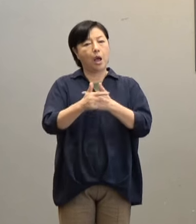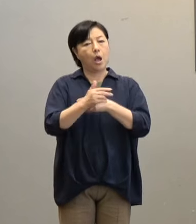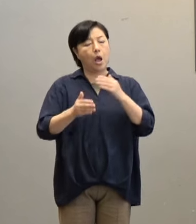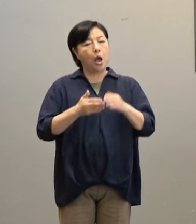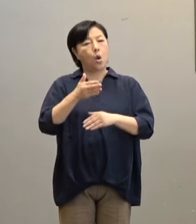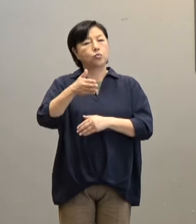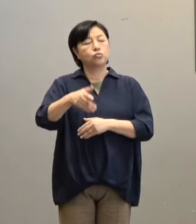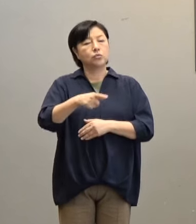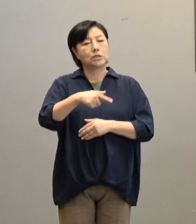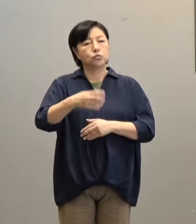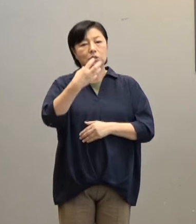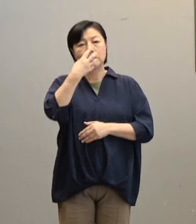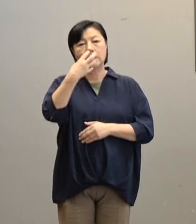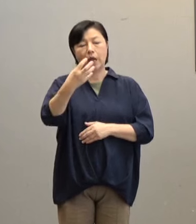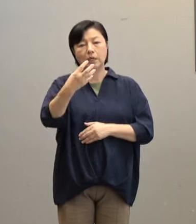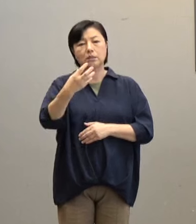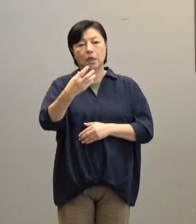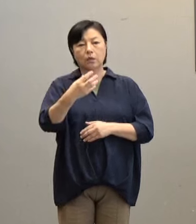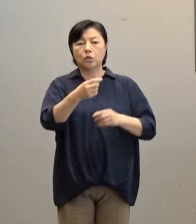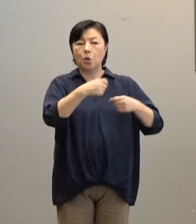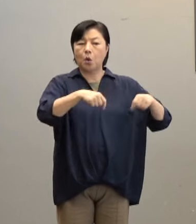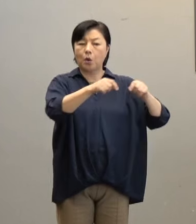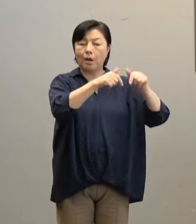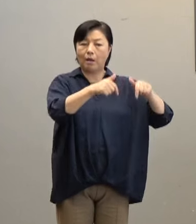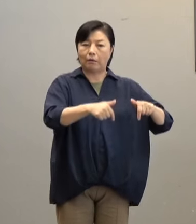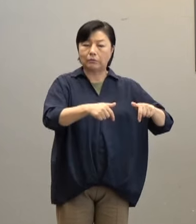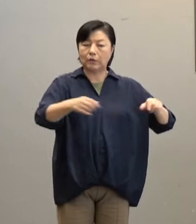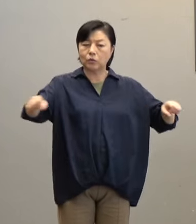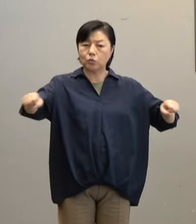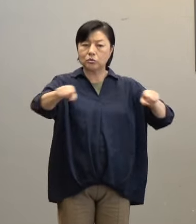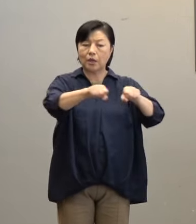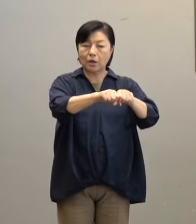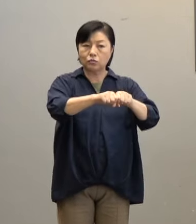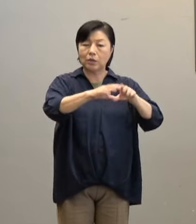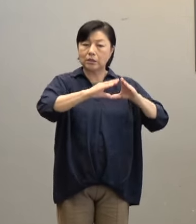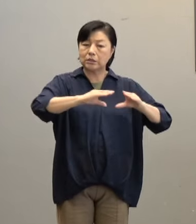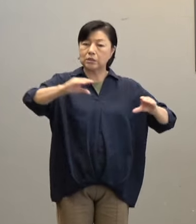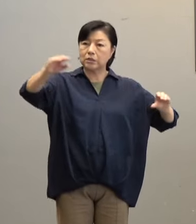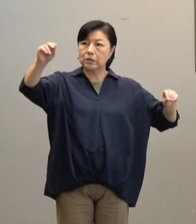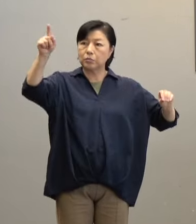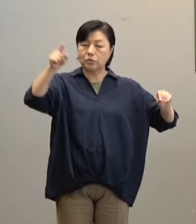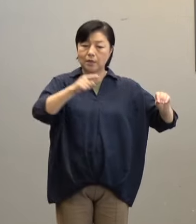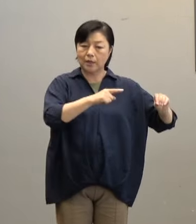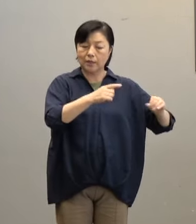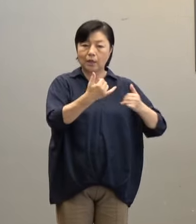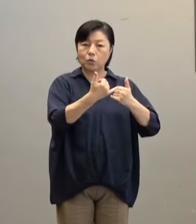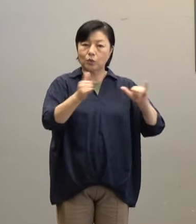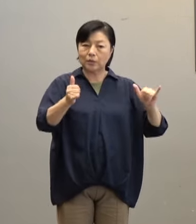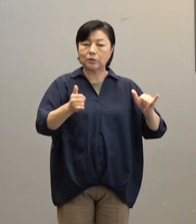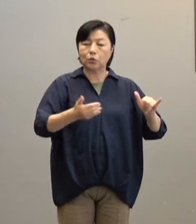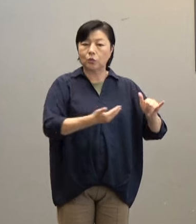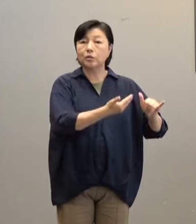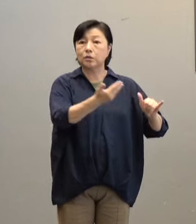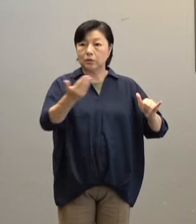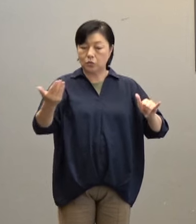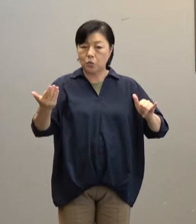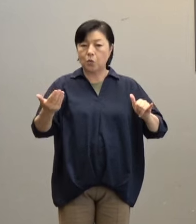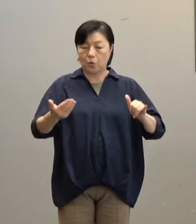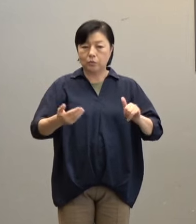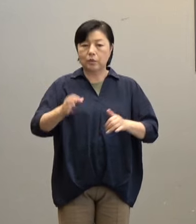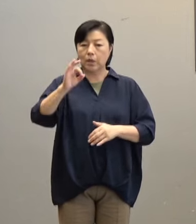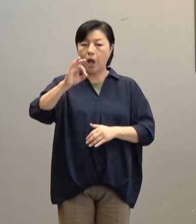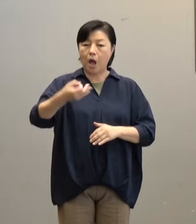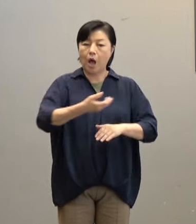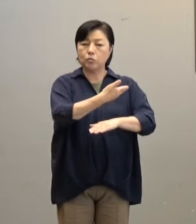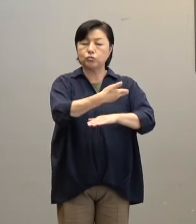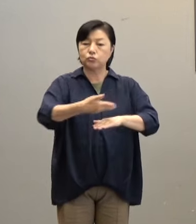が関西部分と本当の意味でつながるということはですね、かなり日本全体 の, この人の移動であったり、まあ、物流面においても非常に大きな